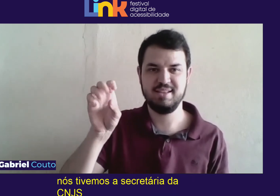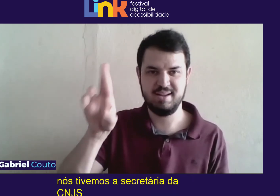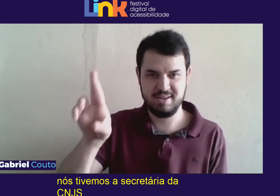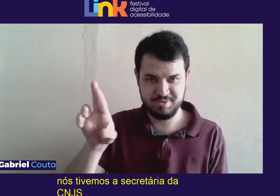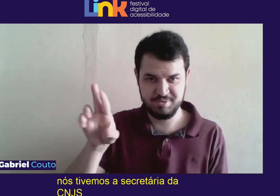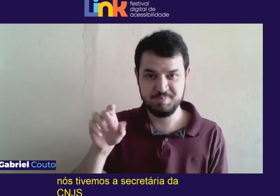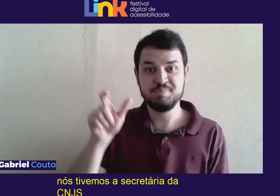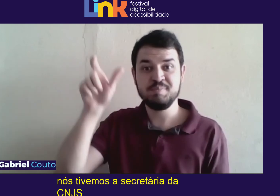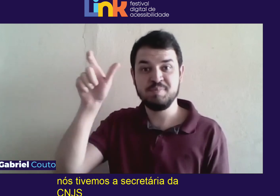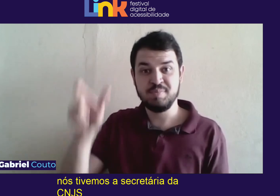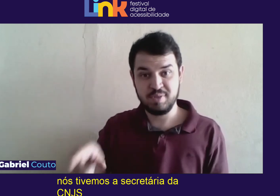Conder.